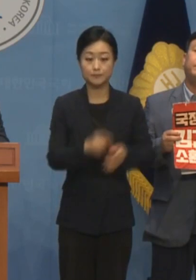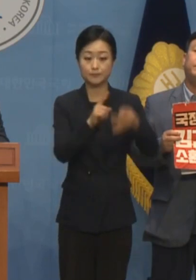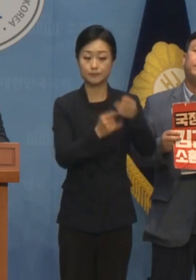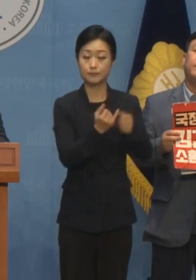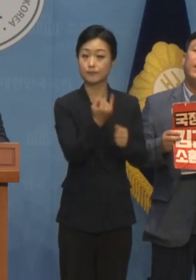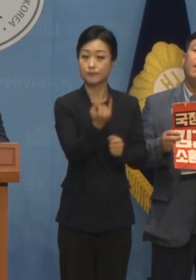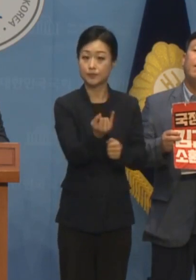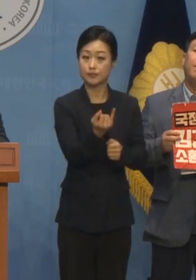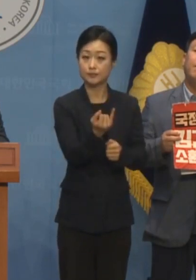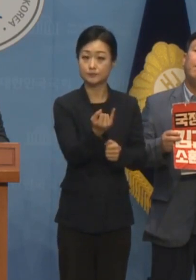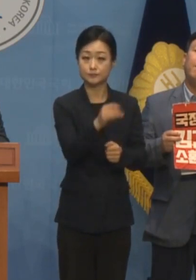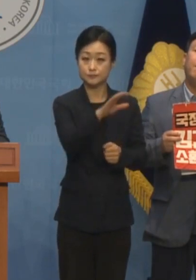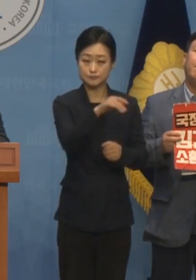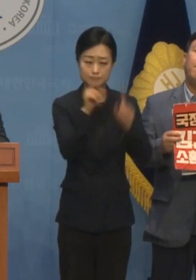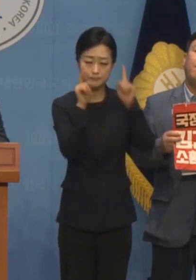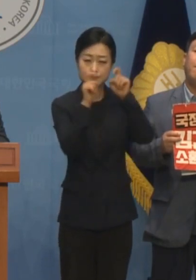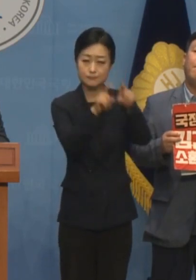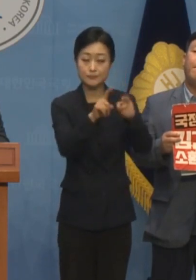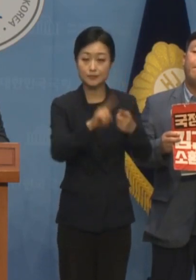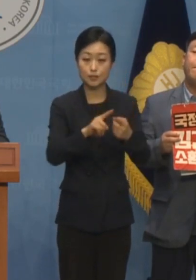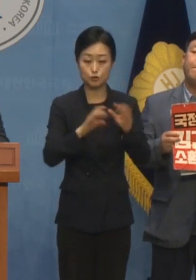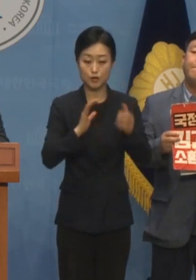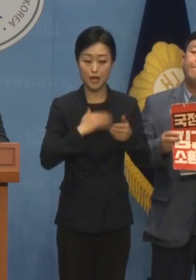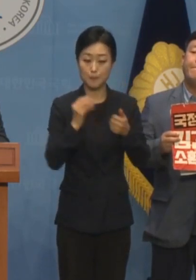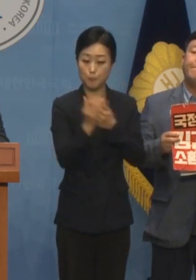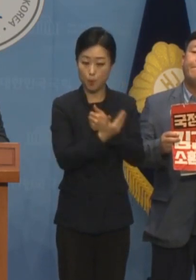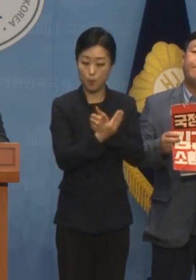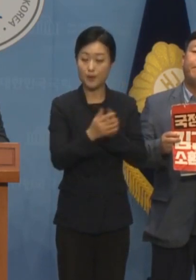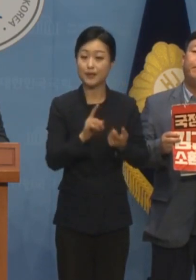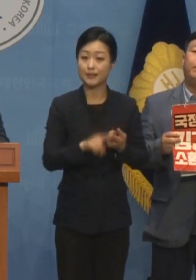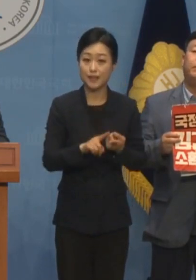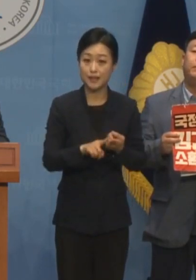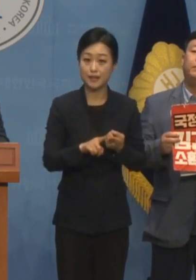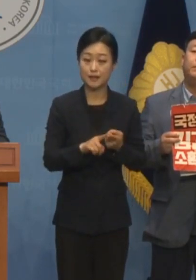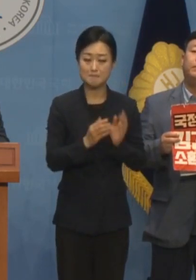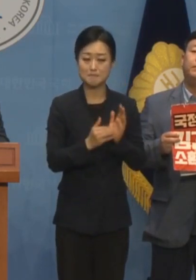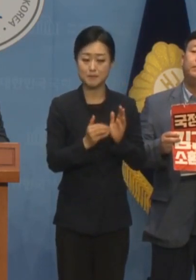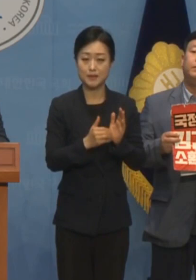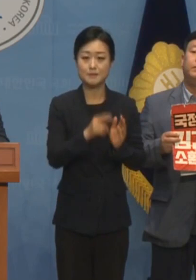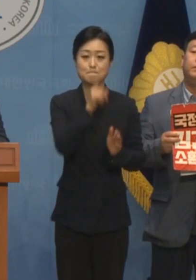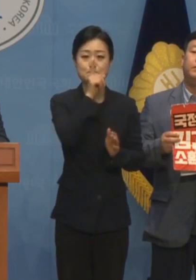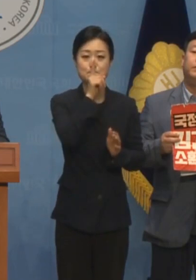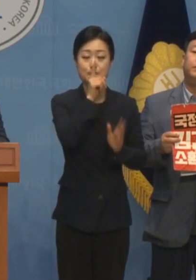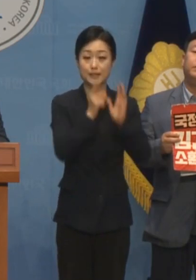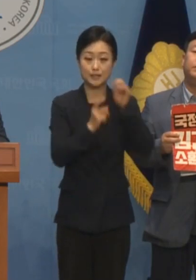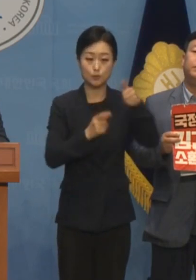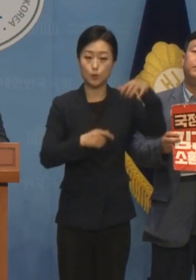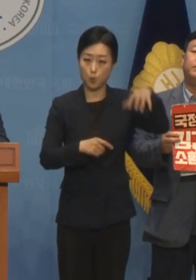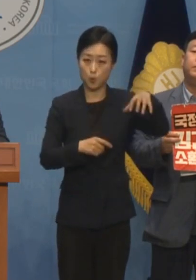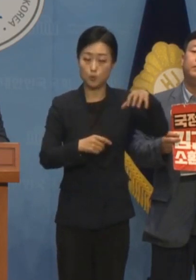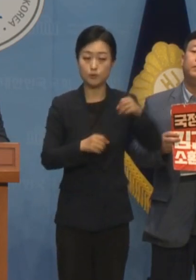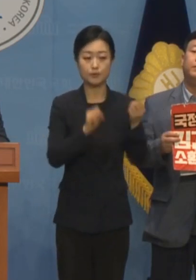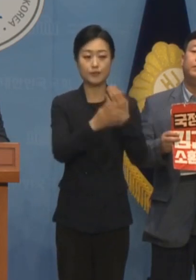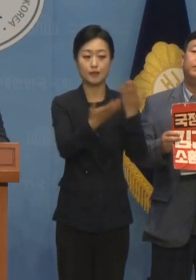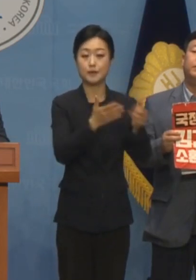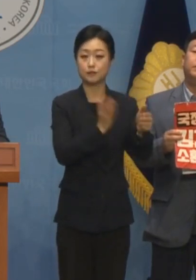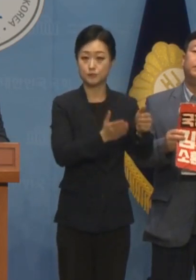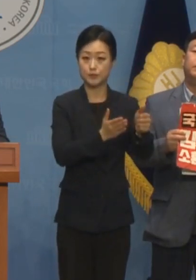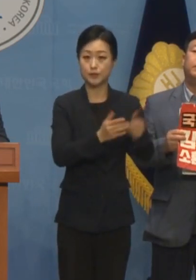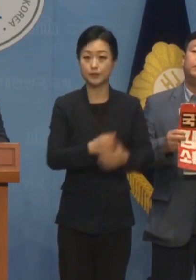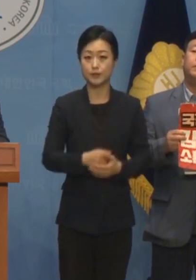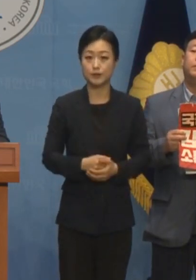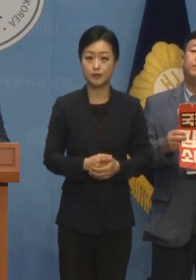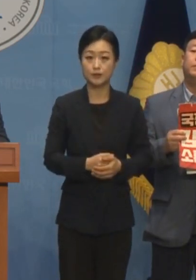여사 측의 온갖 의혹에는 국가안보사항이라며 침묵하는 대통령실은 국가안보사항인